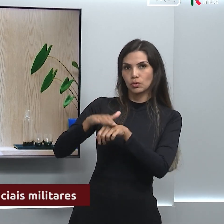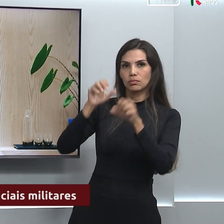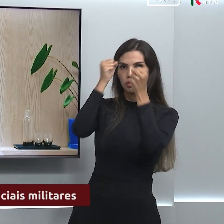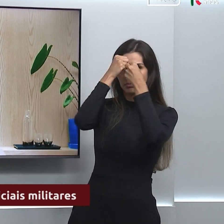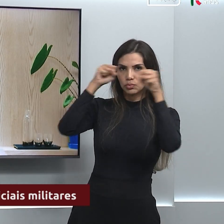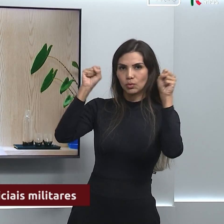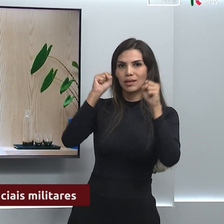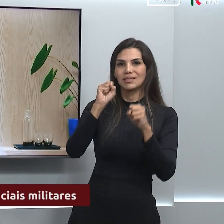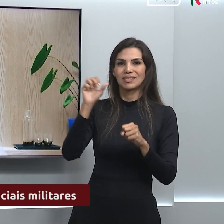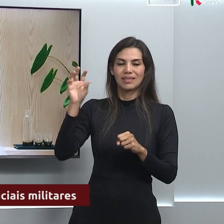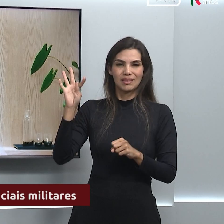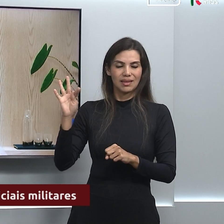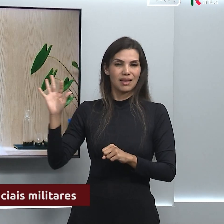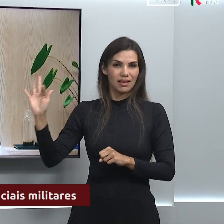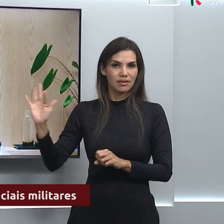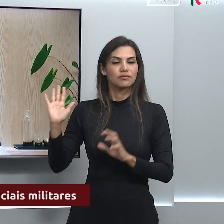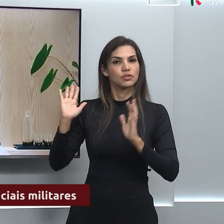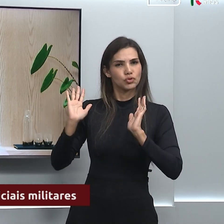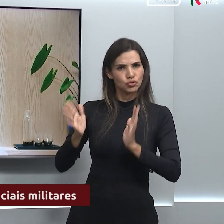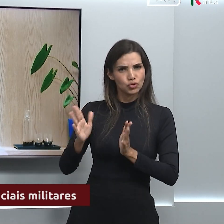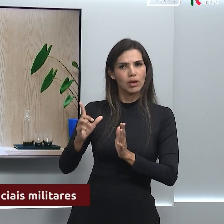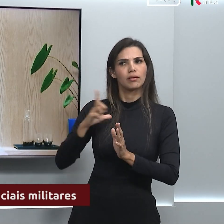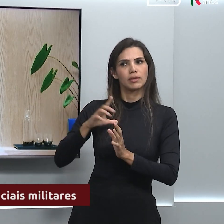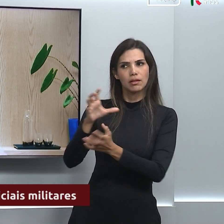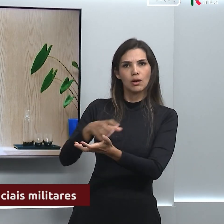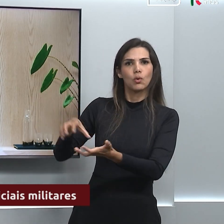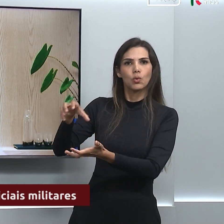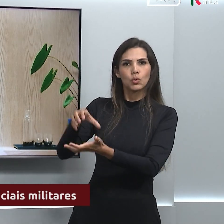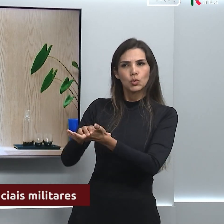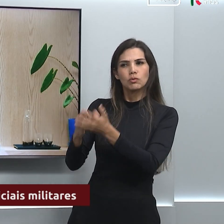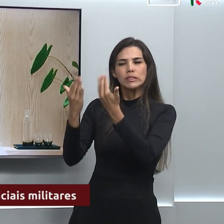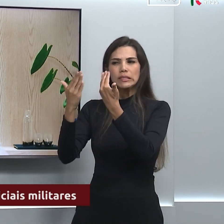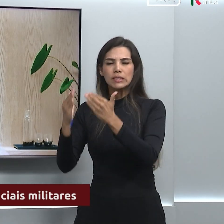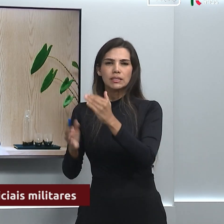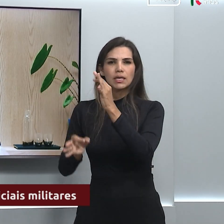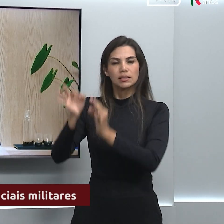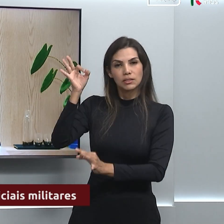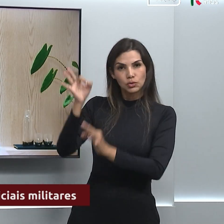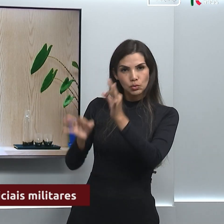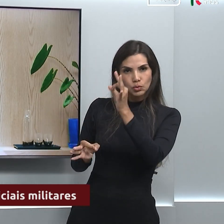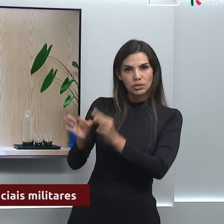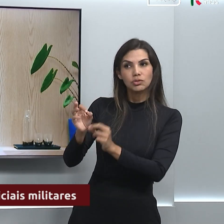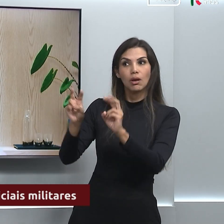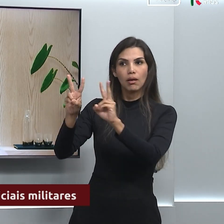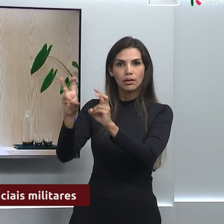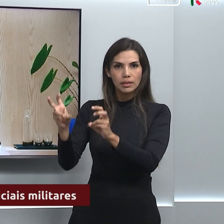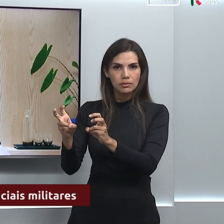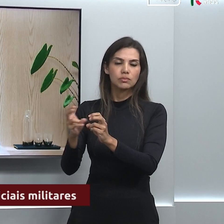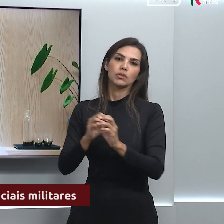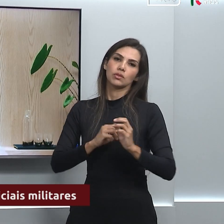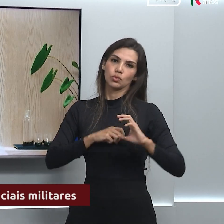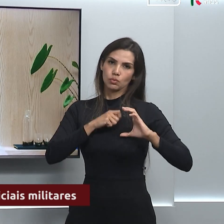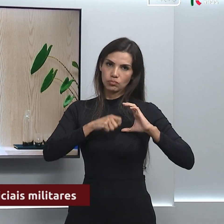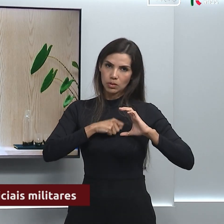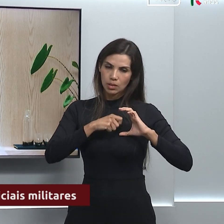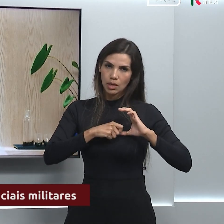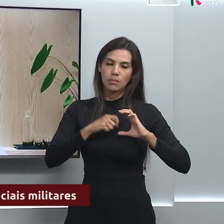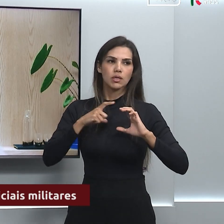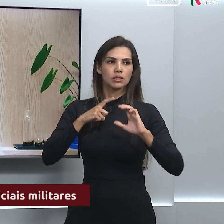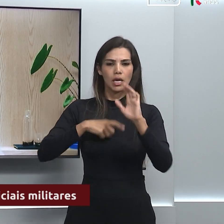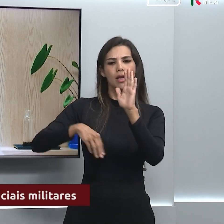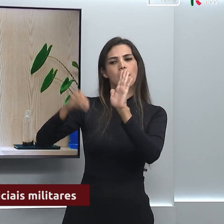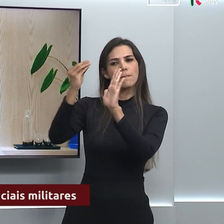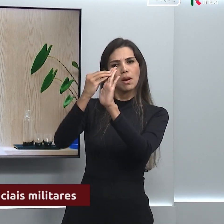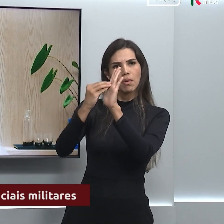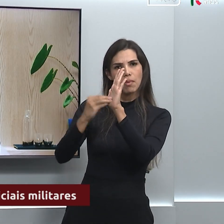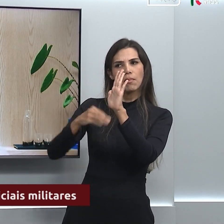STF ele tem uma análise jurídica sobre o uso das câmeras através de um protocolo, e esse protocolo